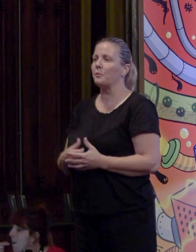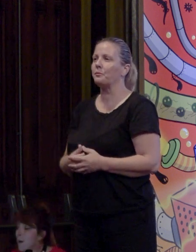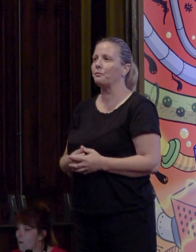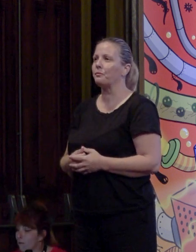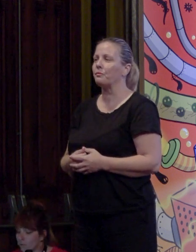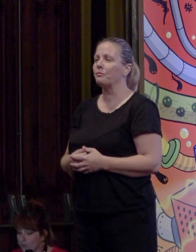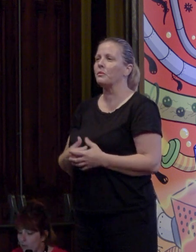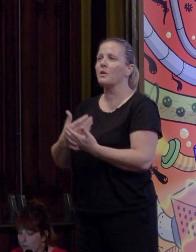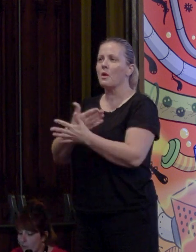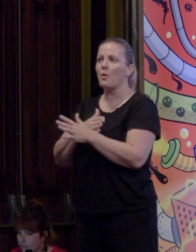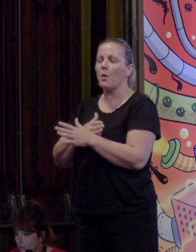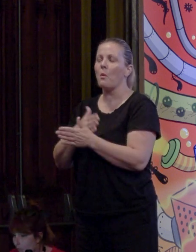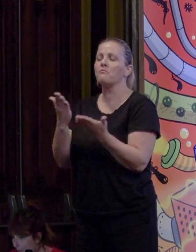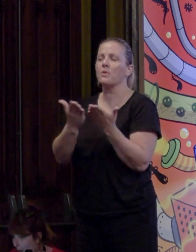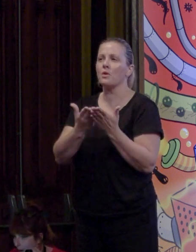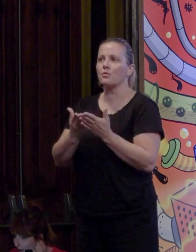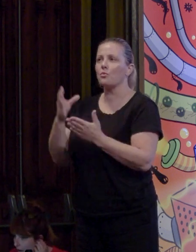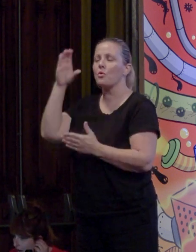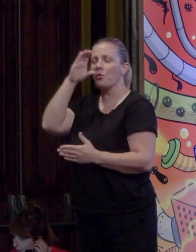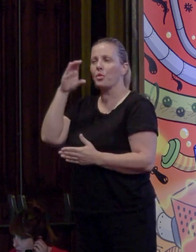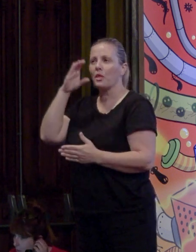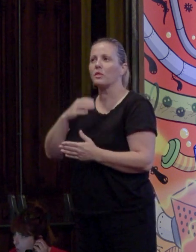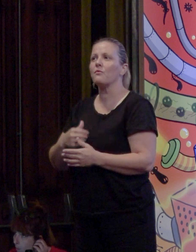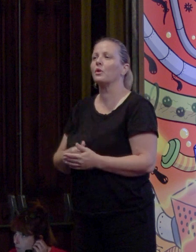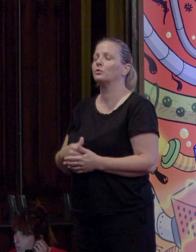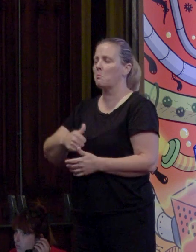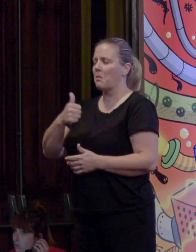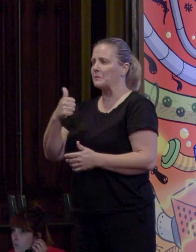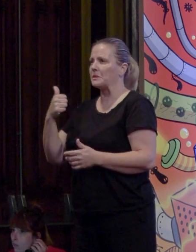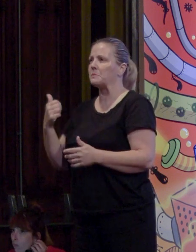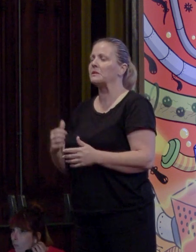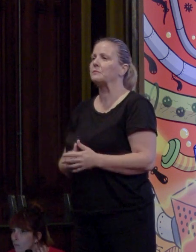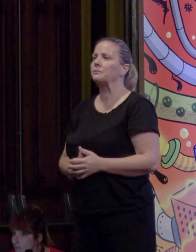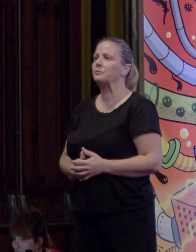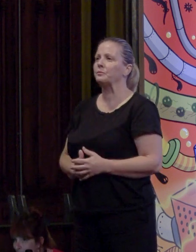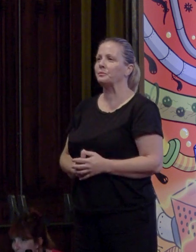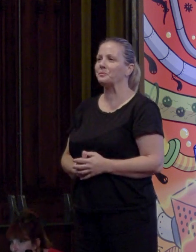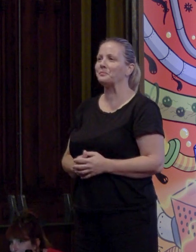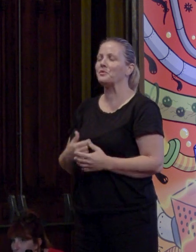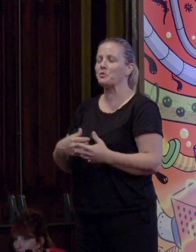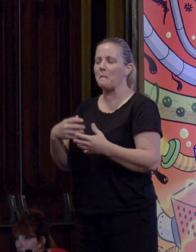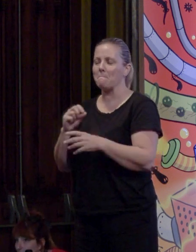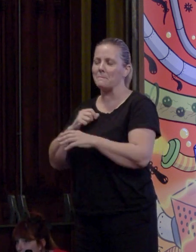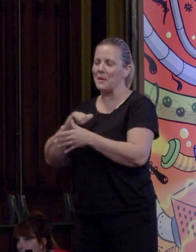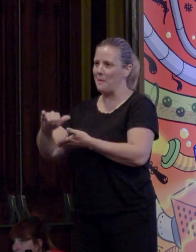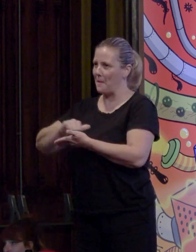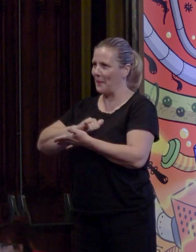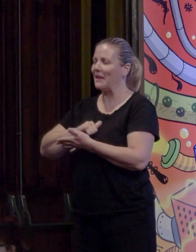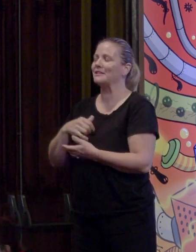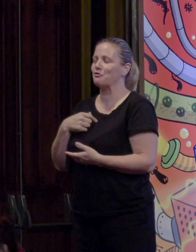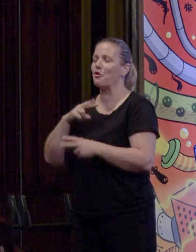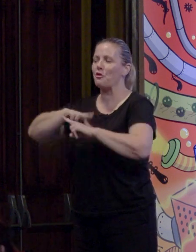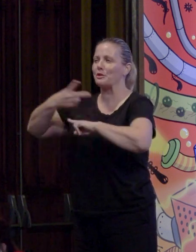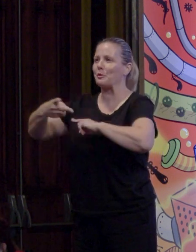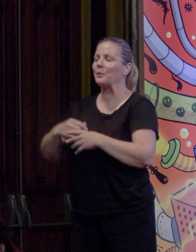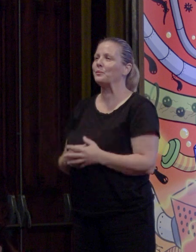amplia evidencia científica. Todo esto es de este año, luego hay mucho más. Si alguien tiene dudas, escribís un mail, que yo con eso soy muy abierto. Sino que